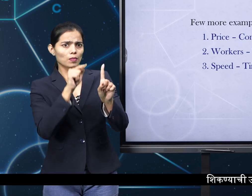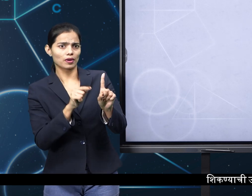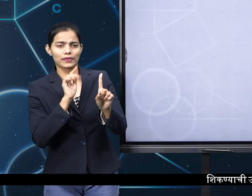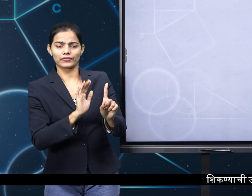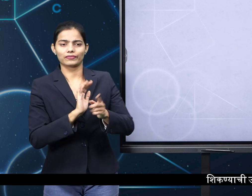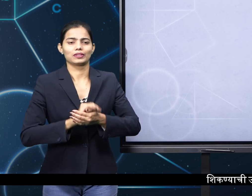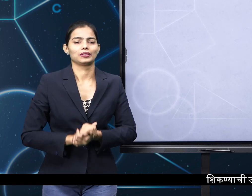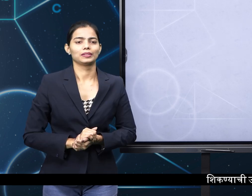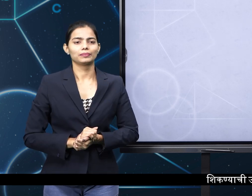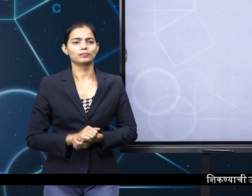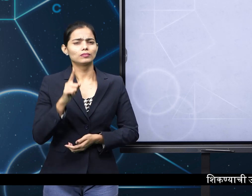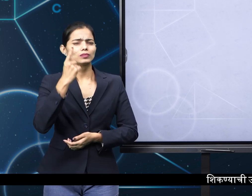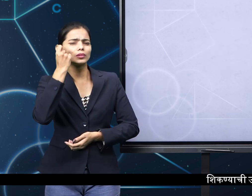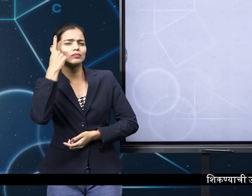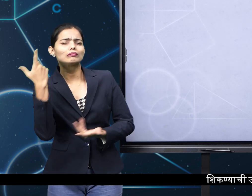शिकण्याचे उद्देश.